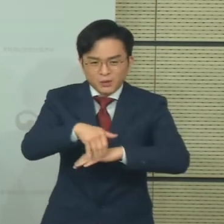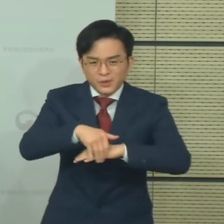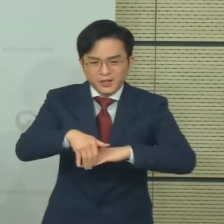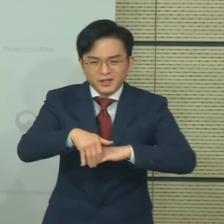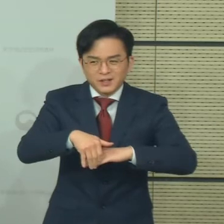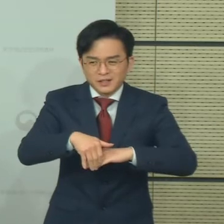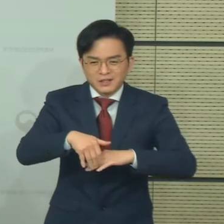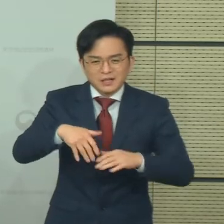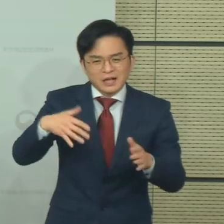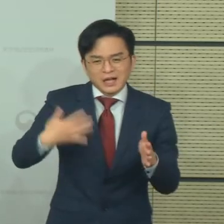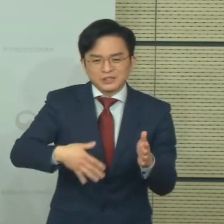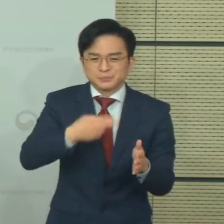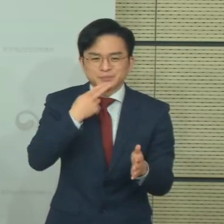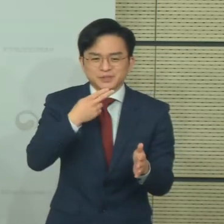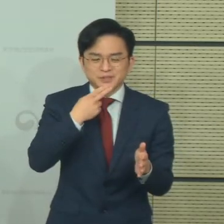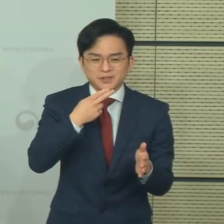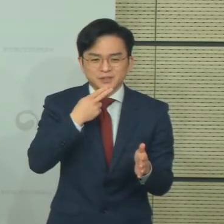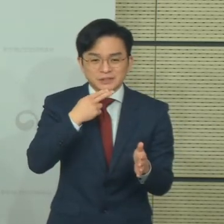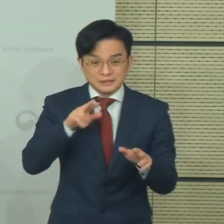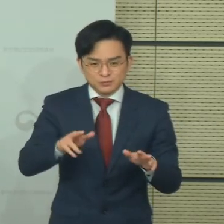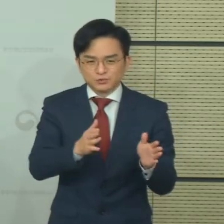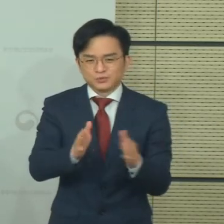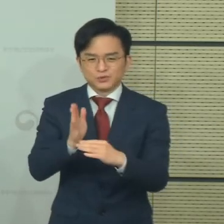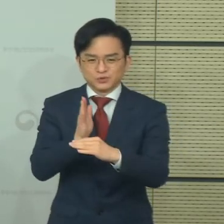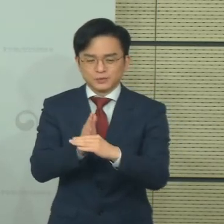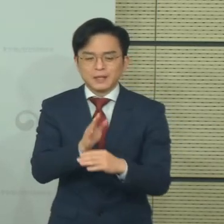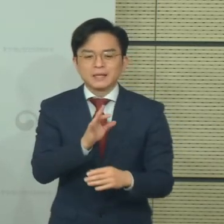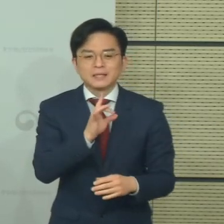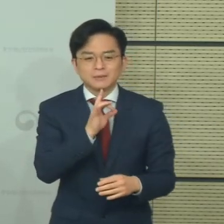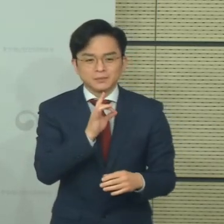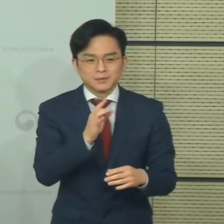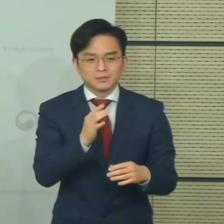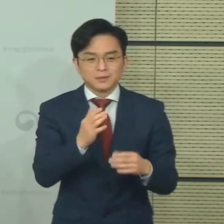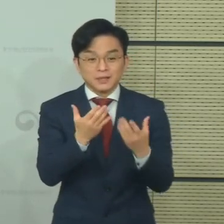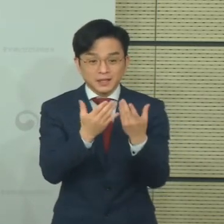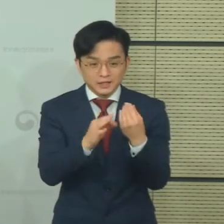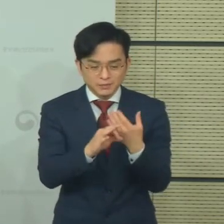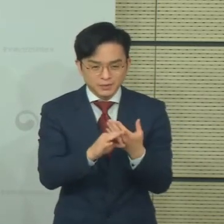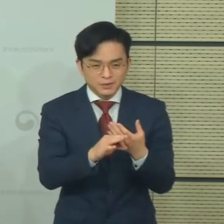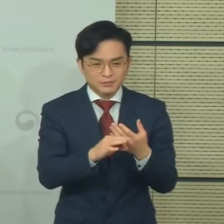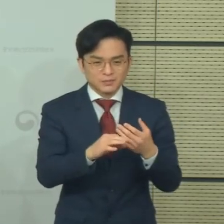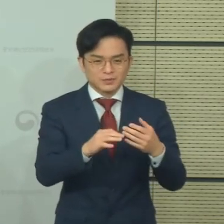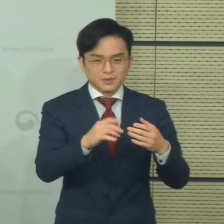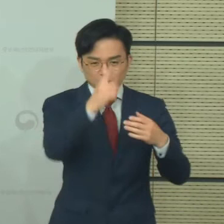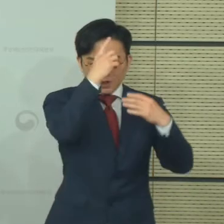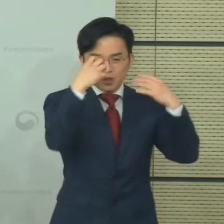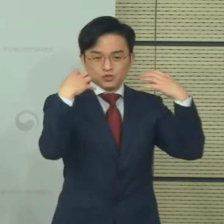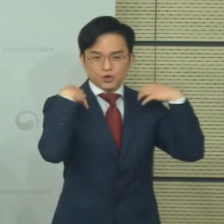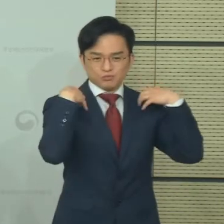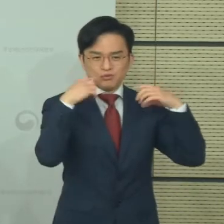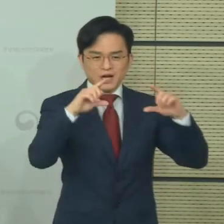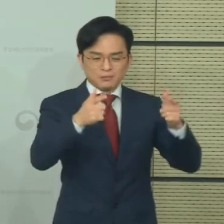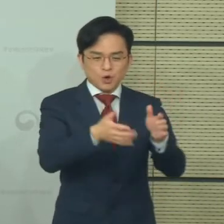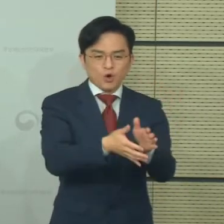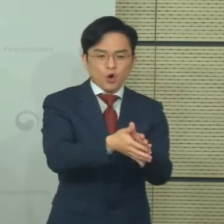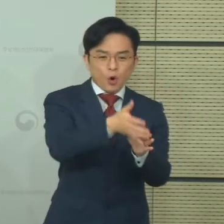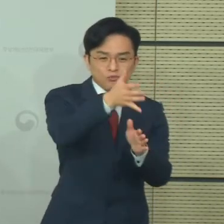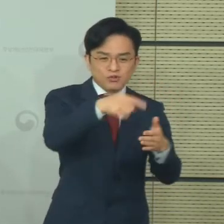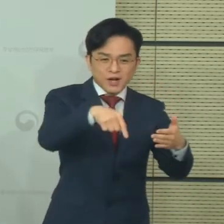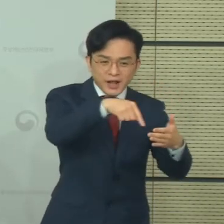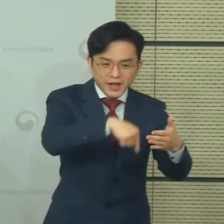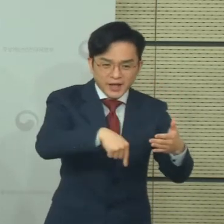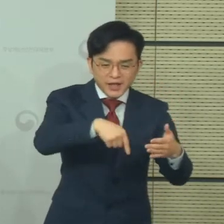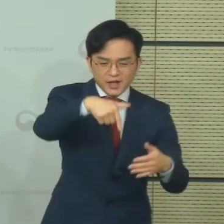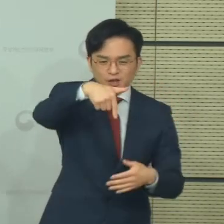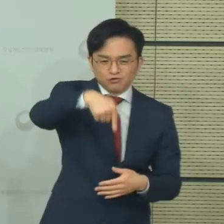이제 구내식당 이런 쪽에서는 가급적이면 마주 보지 않고 식사를 하게끔 한다든지 이런 부분들이 저희가